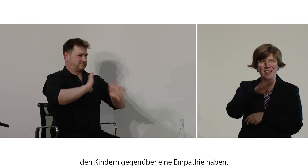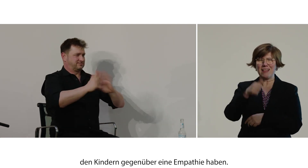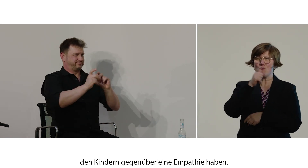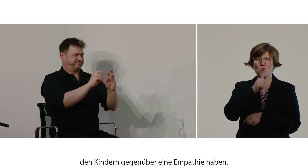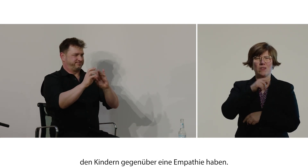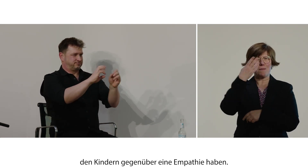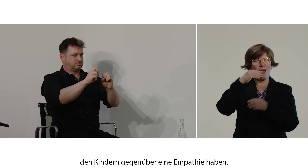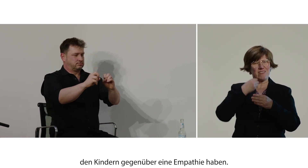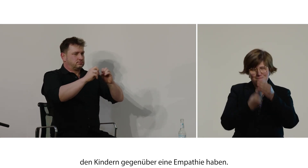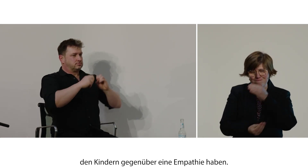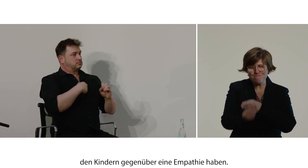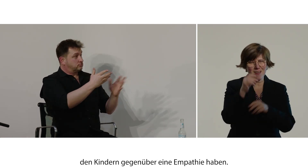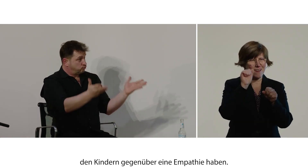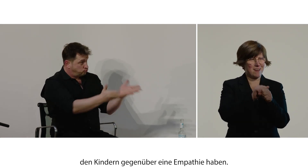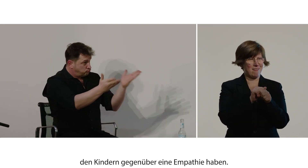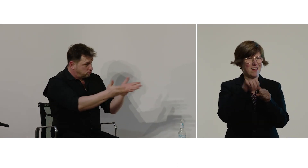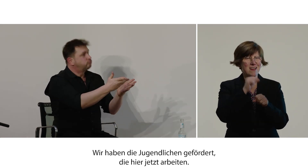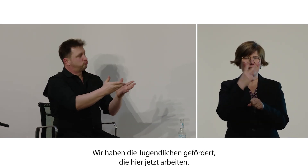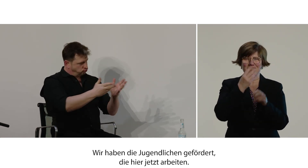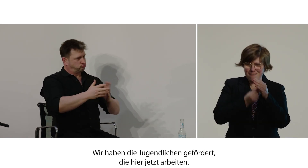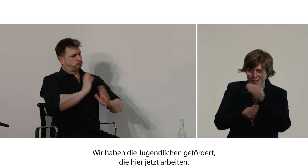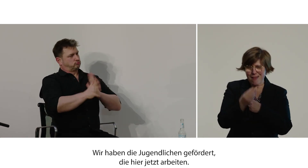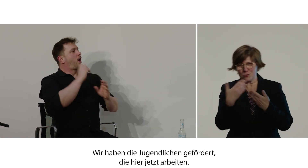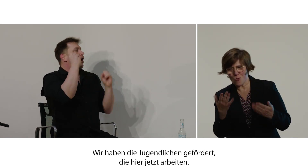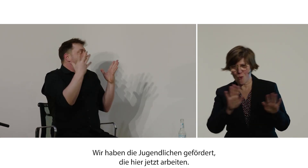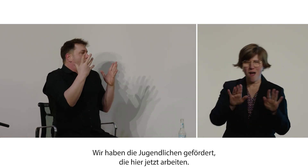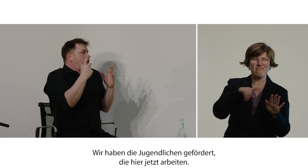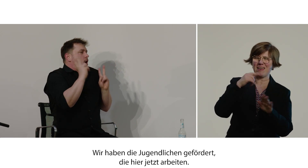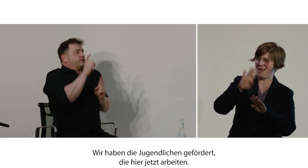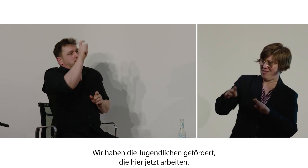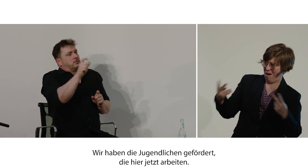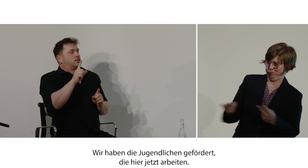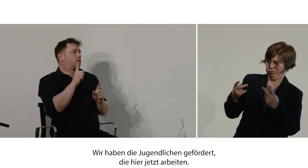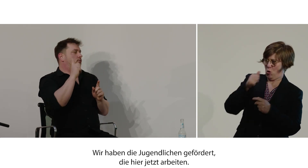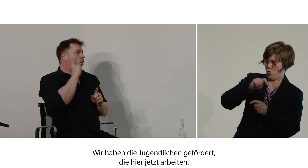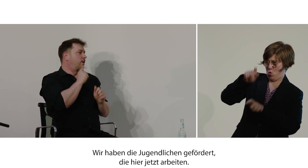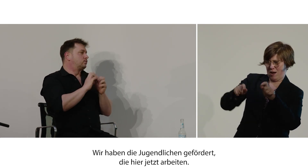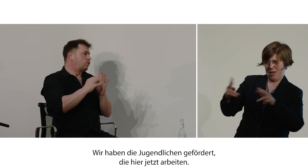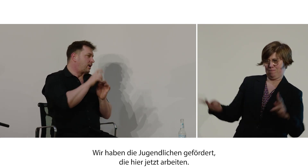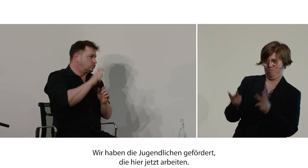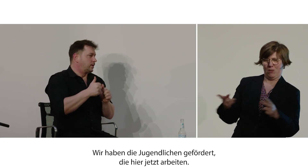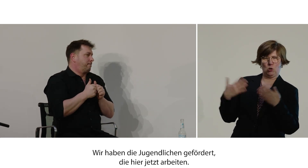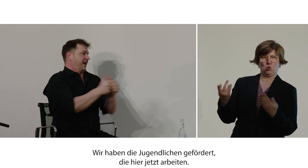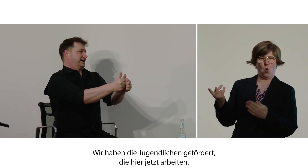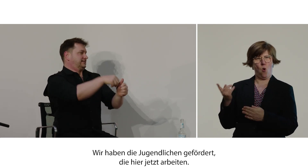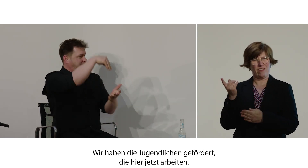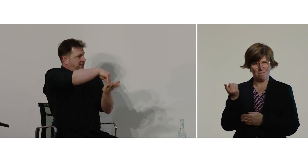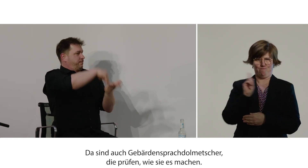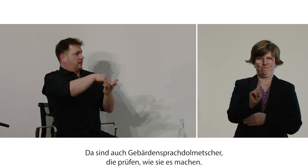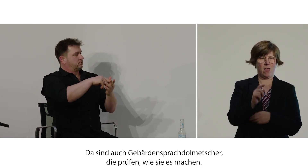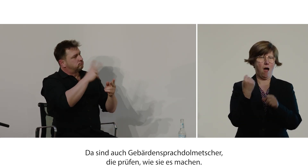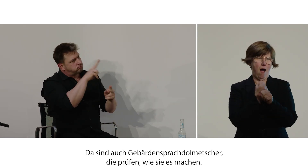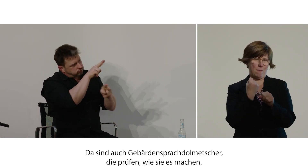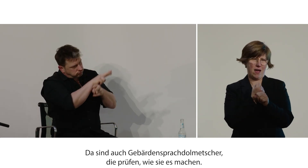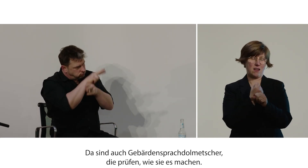beziehungsweise die Kinder gegenüber denen eine Empathie haben. Und so haben wir die Kinder gefördert, also die Jugendlichen gefördert, die jetzt hier da drin arbeiten.